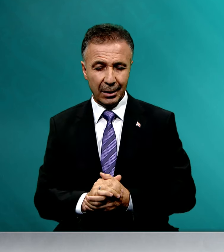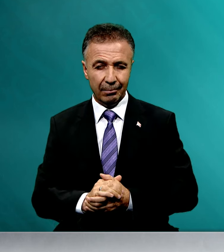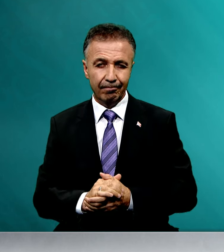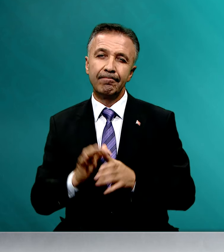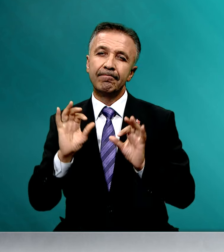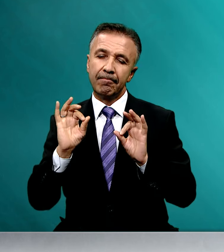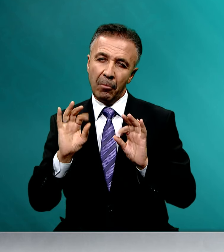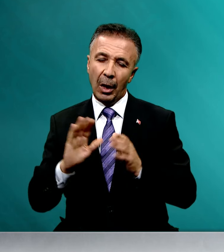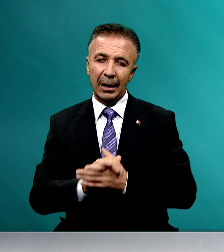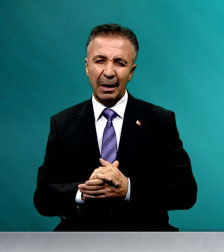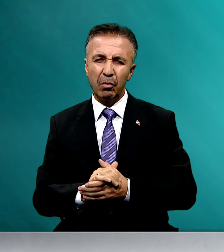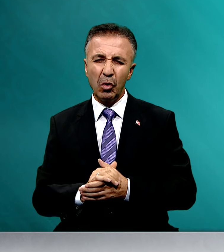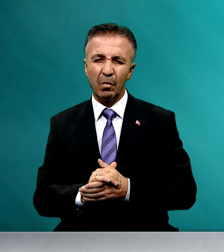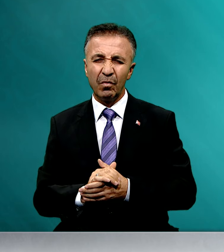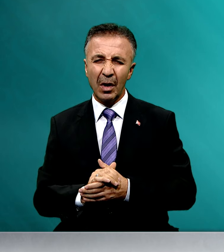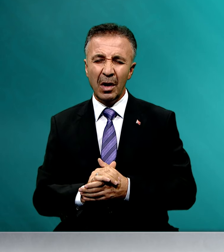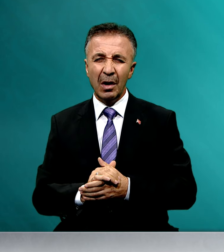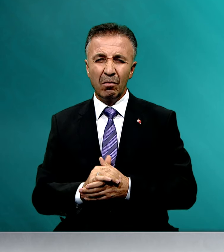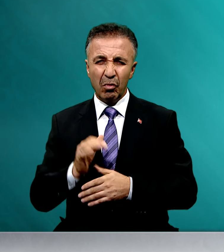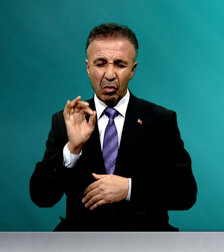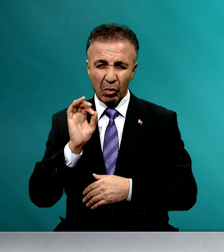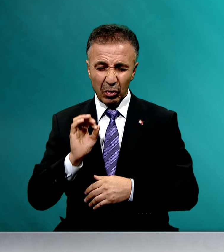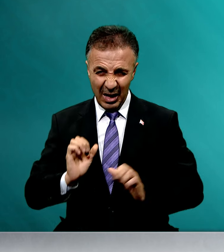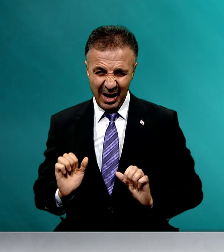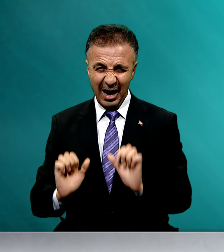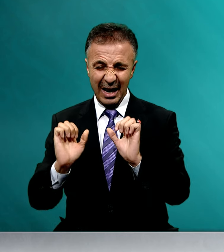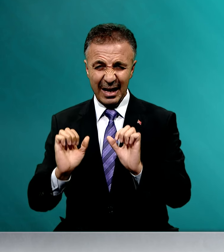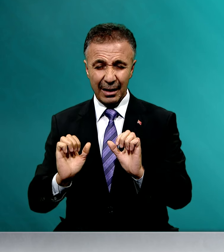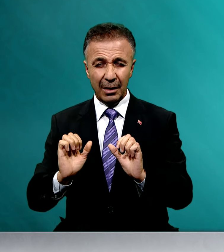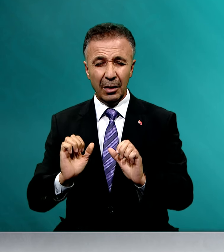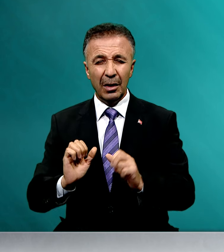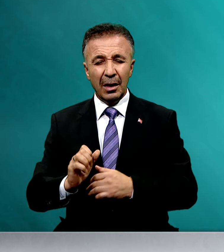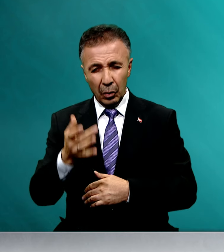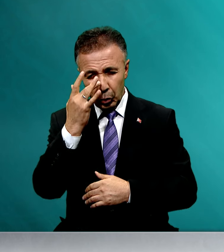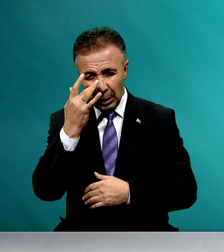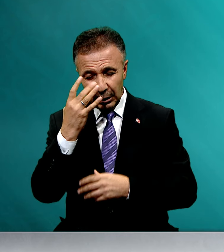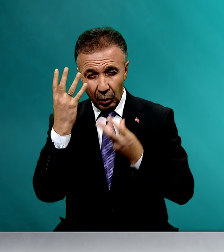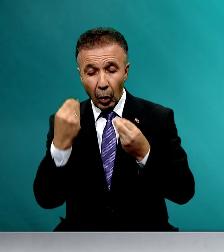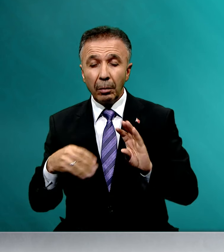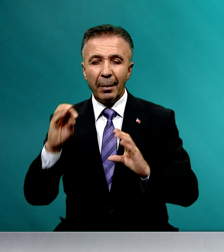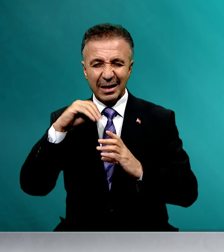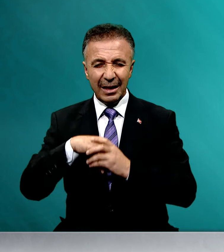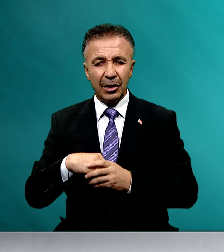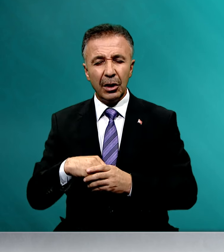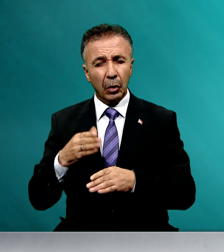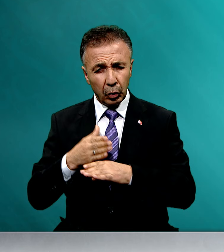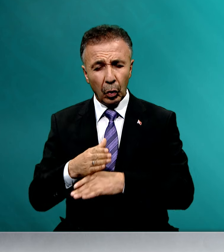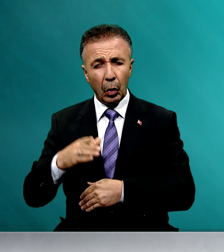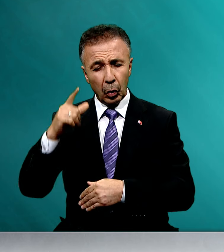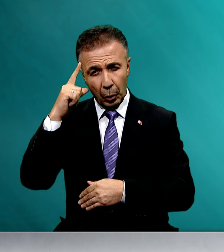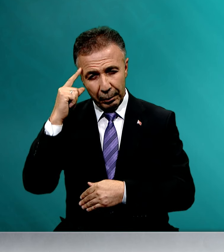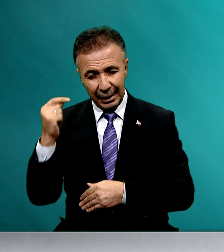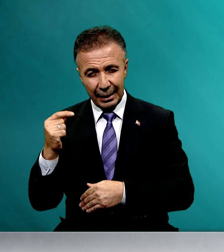halde bu hain tuzaklara bir daha düşmemek için sahih dini bilgiyi ehil ve